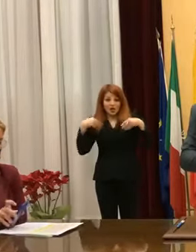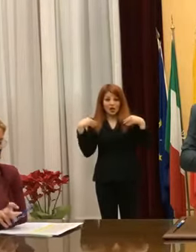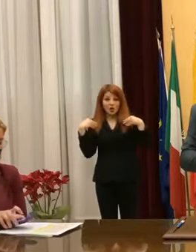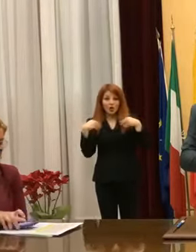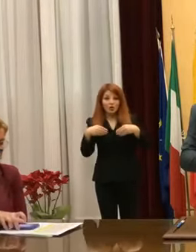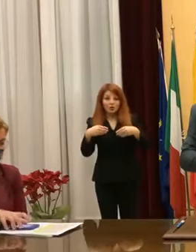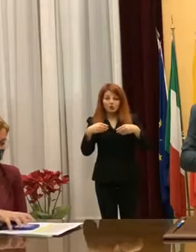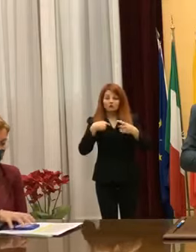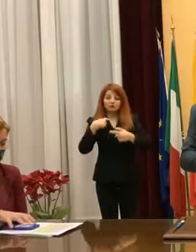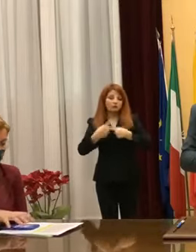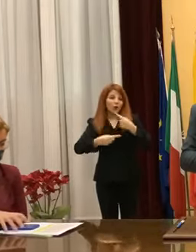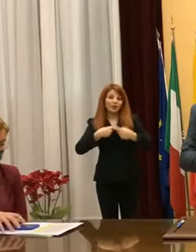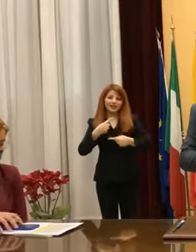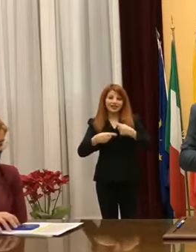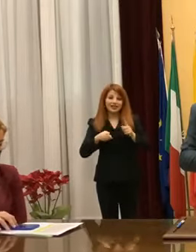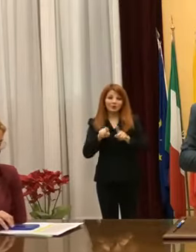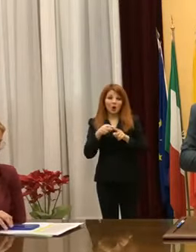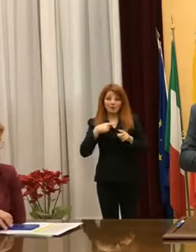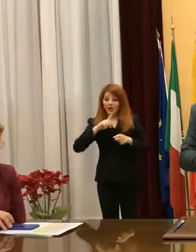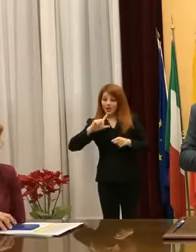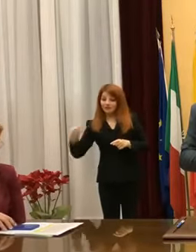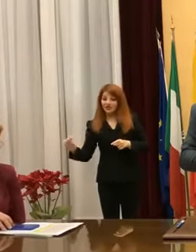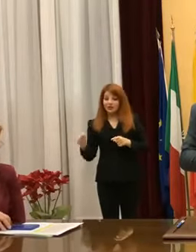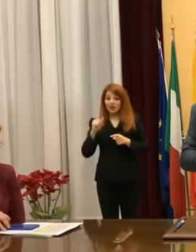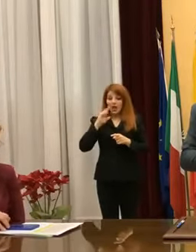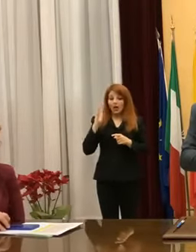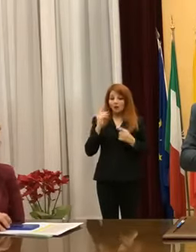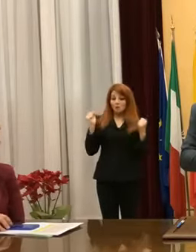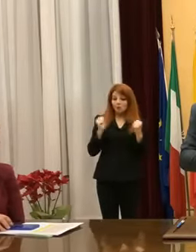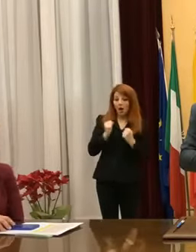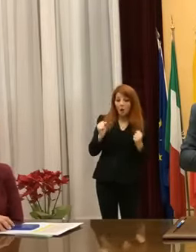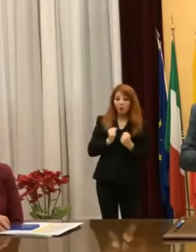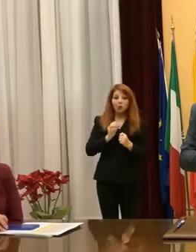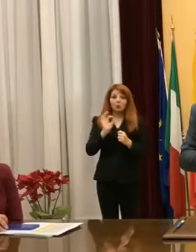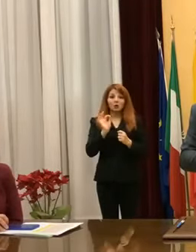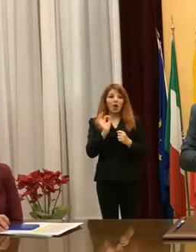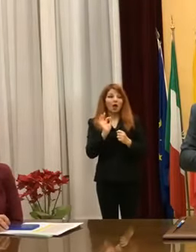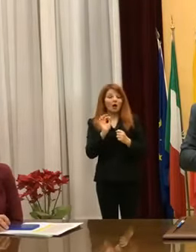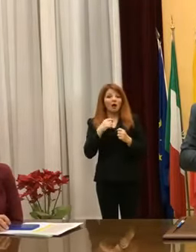tradito semplicemente dalla paura che